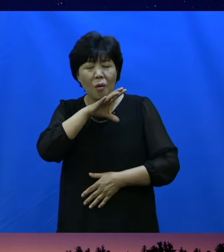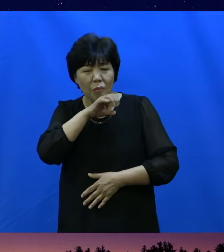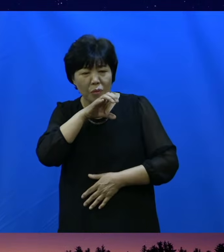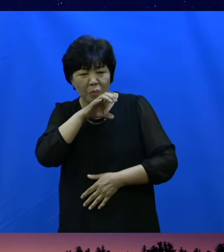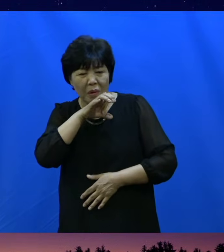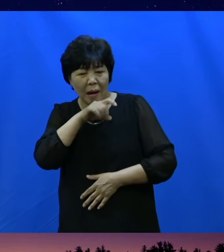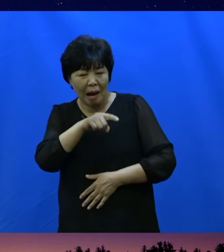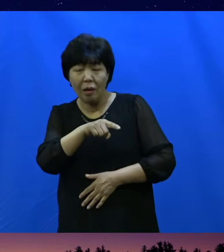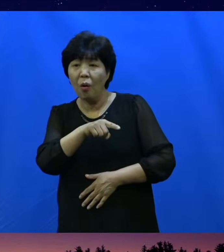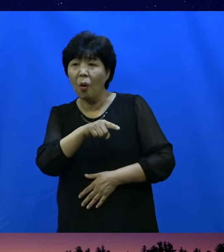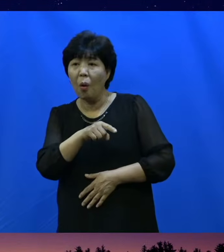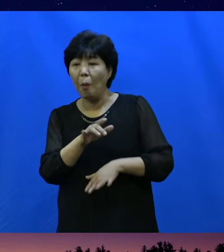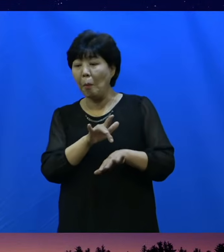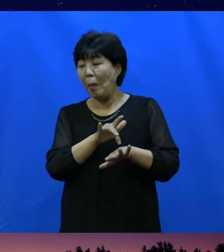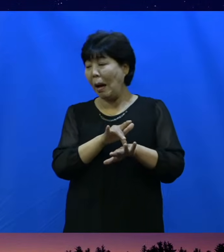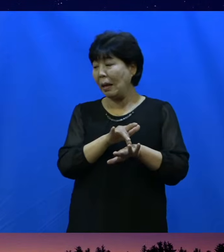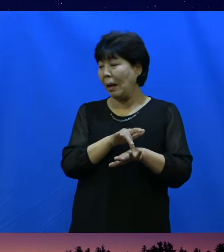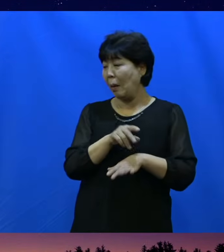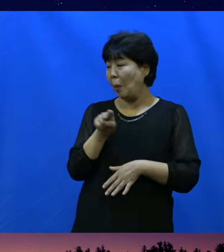거죠.